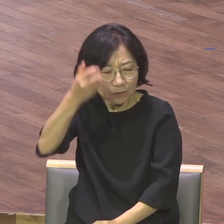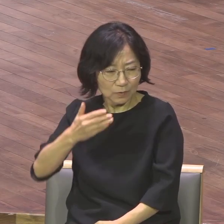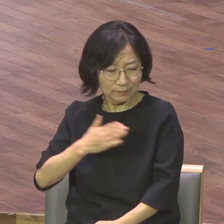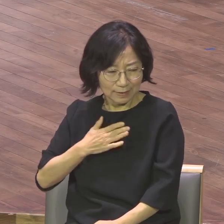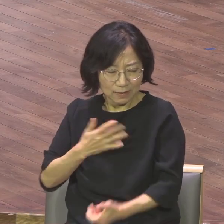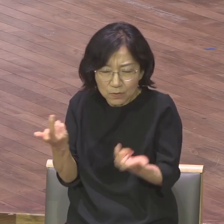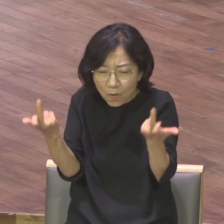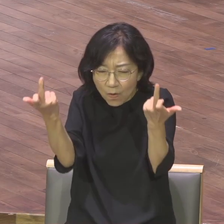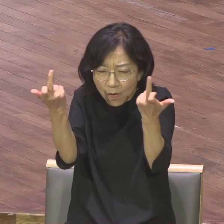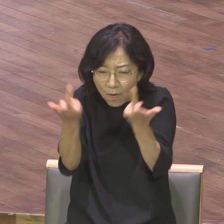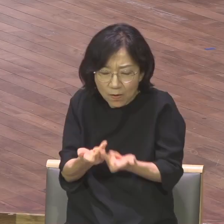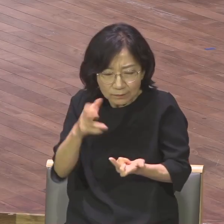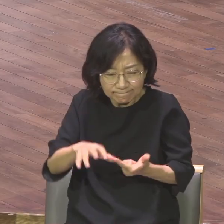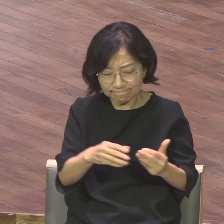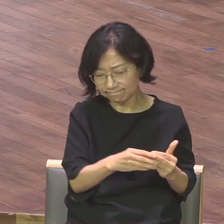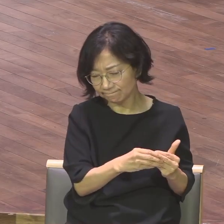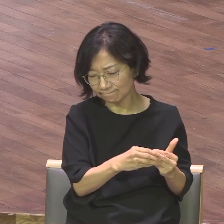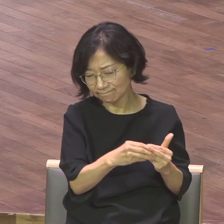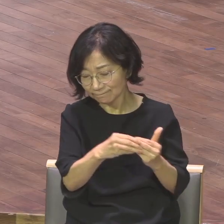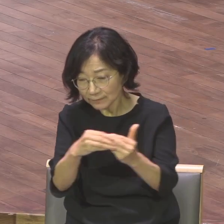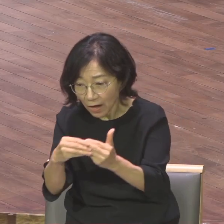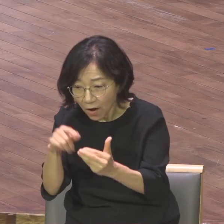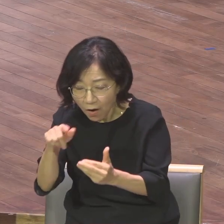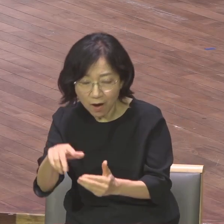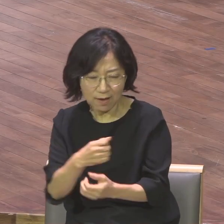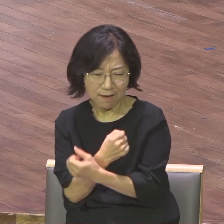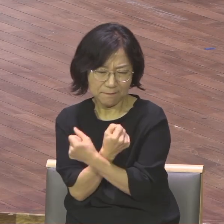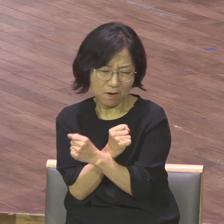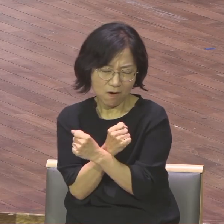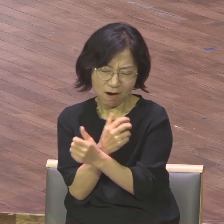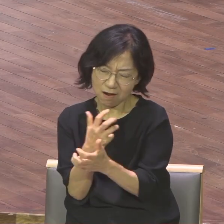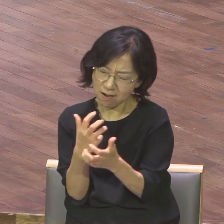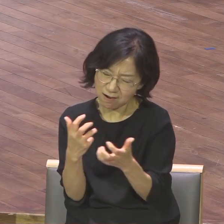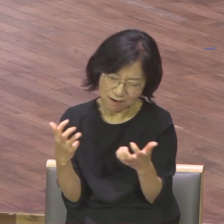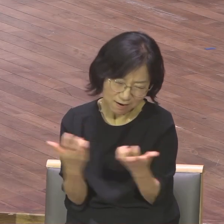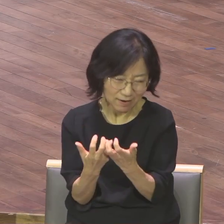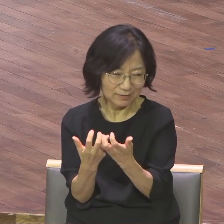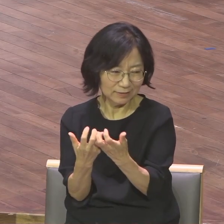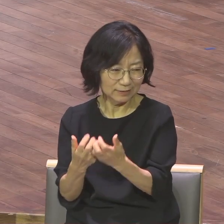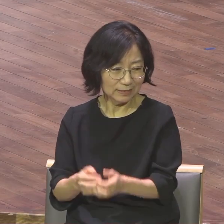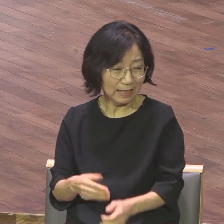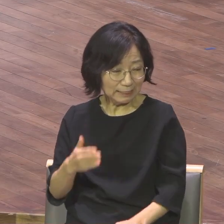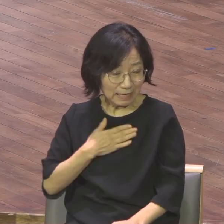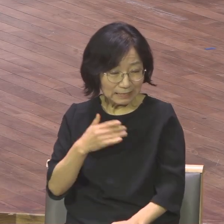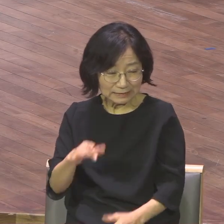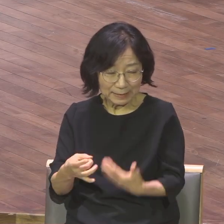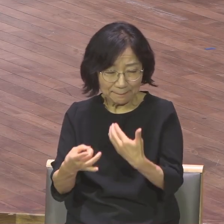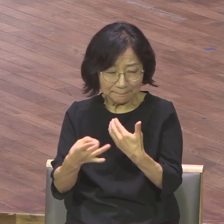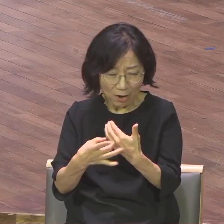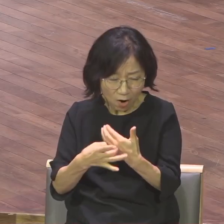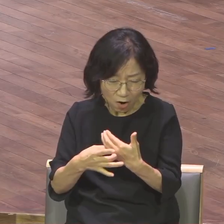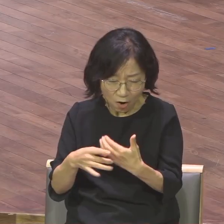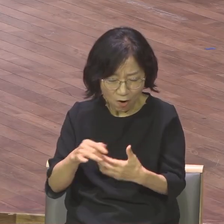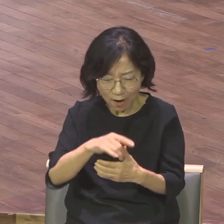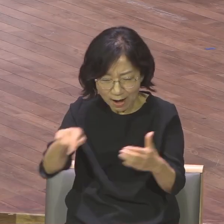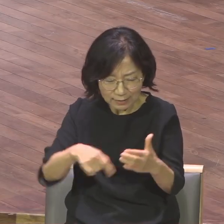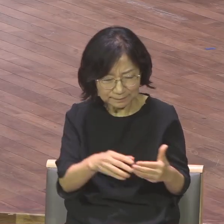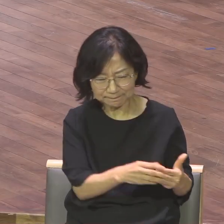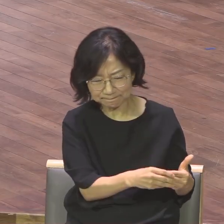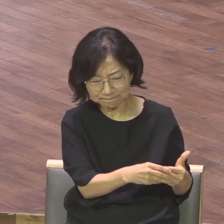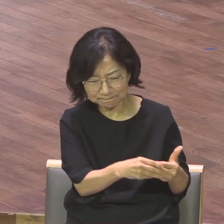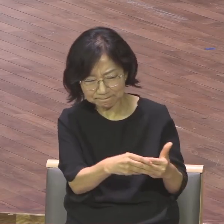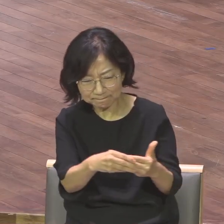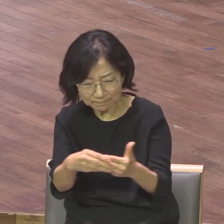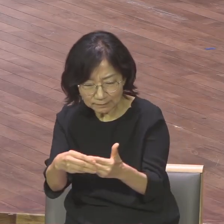나를 데리고 가서 골짜기 가운데 두셨는데 거기에 뼈가 가득하더라. 나를 그 뼈 사방으로